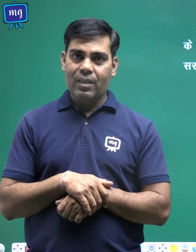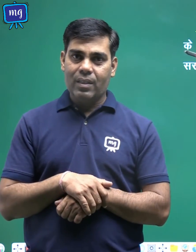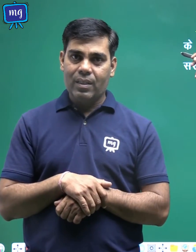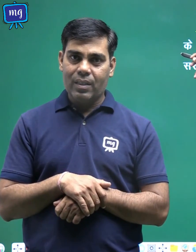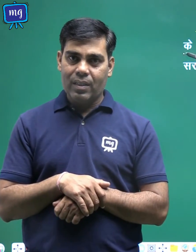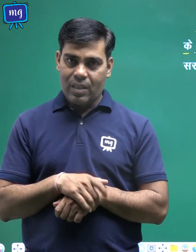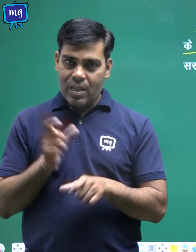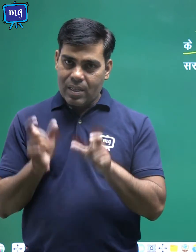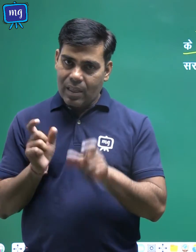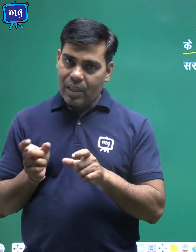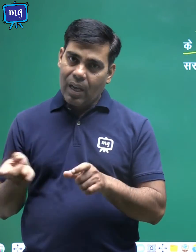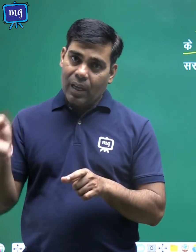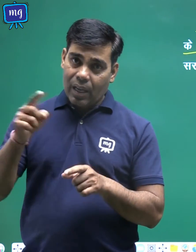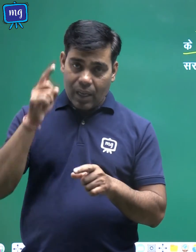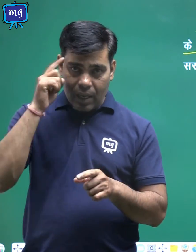जनता के लिए